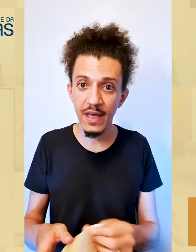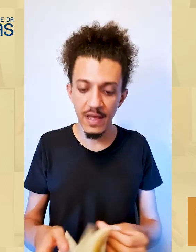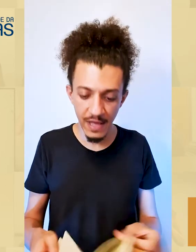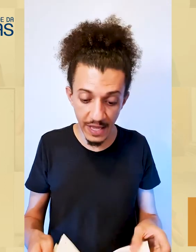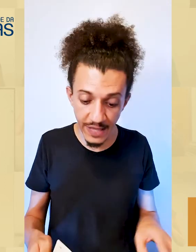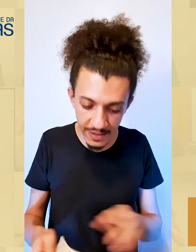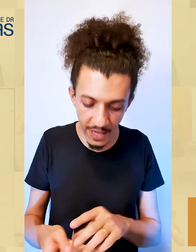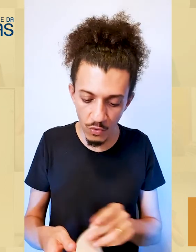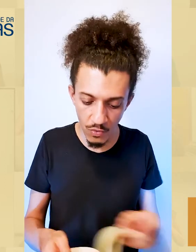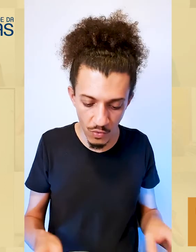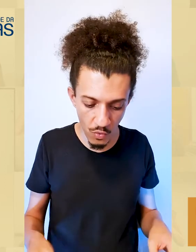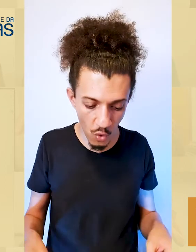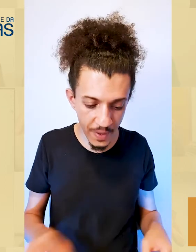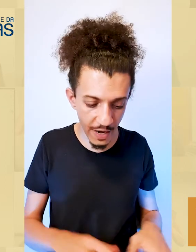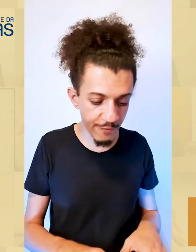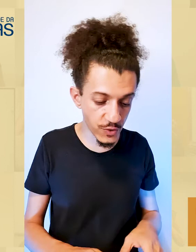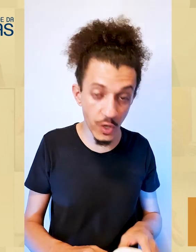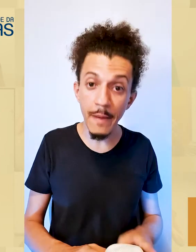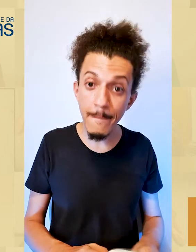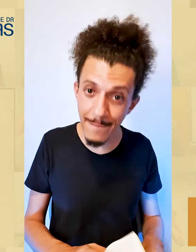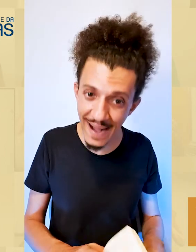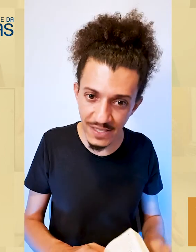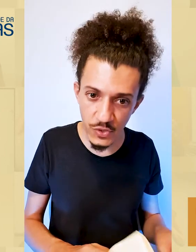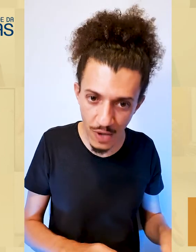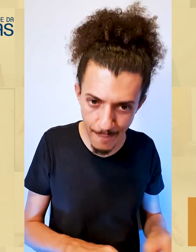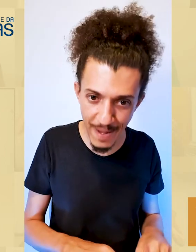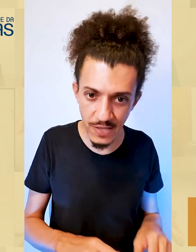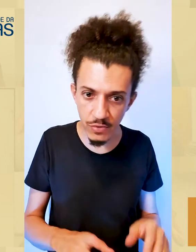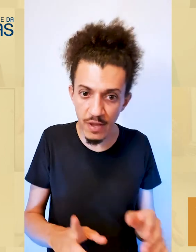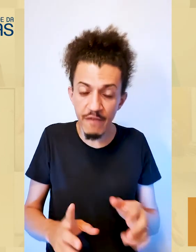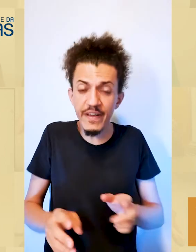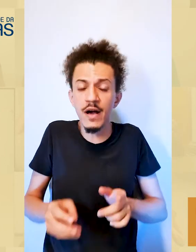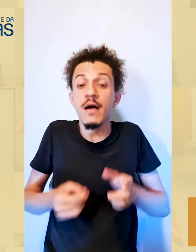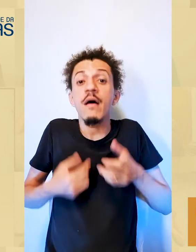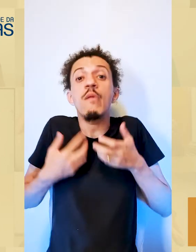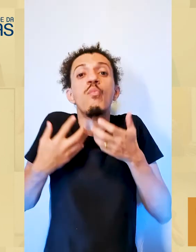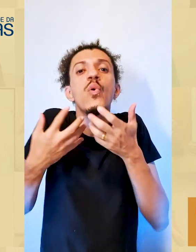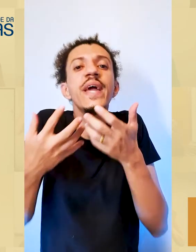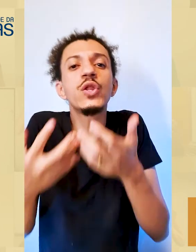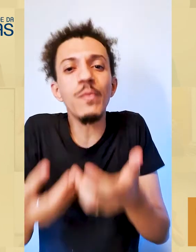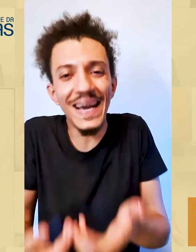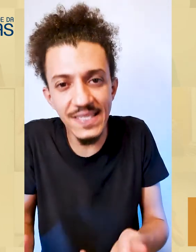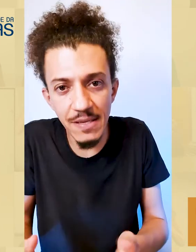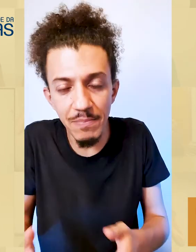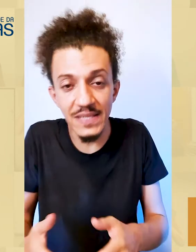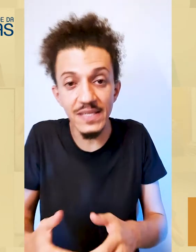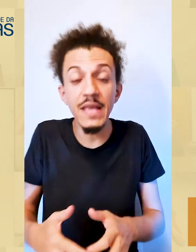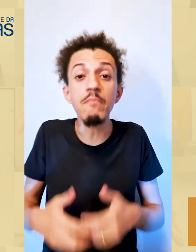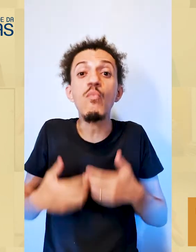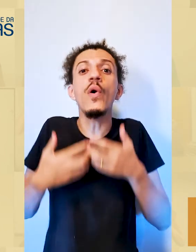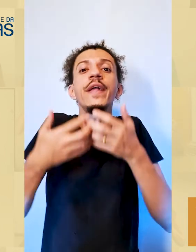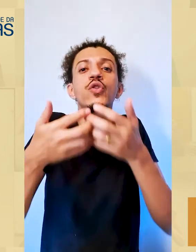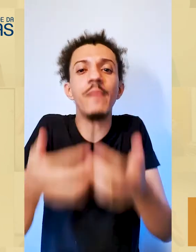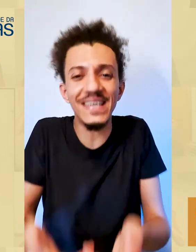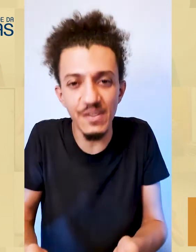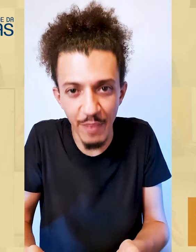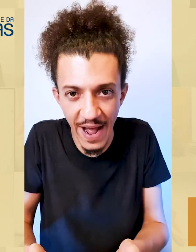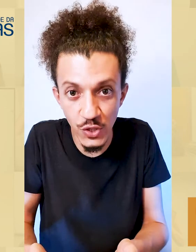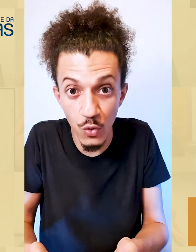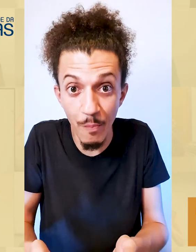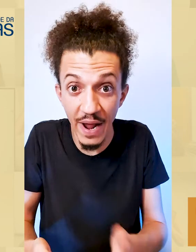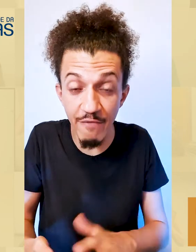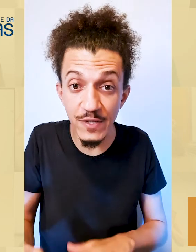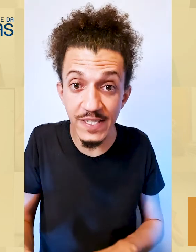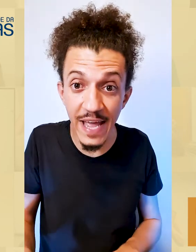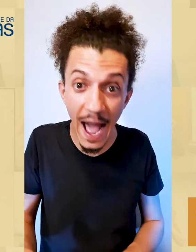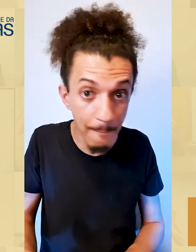vai entendendo como que ela funciona passo a passo, fica muito mais simples e muito mais